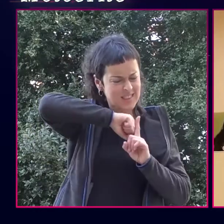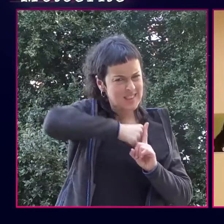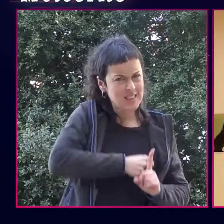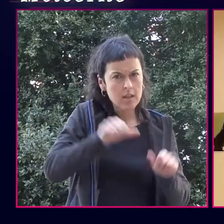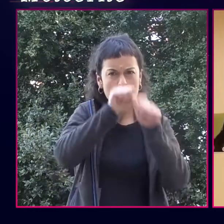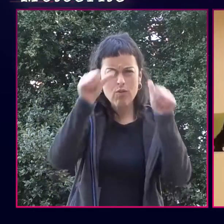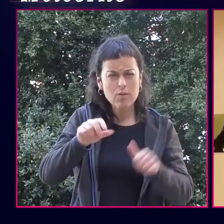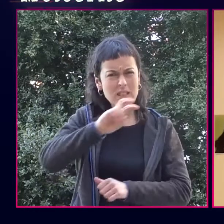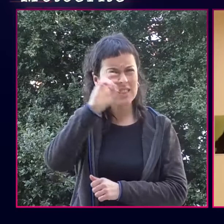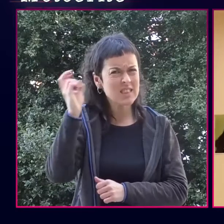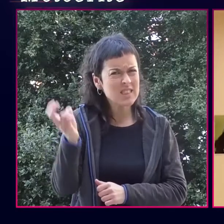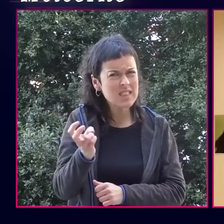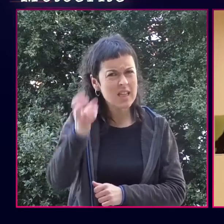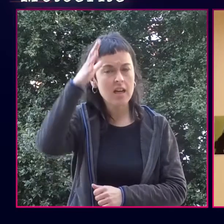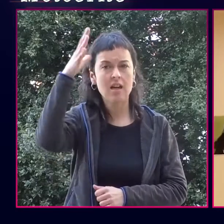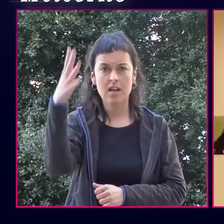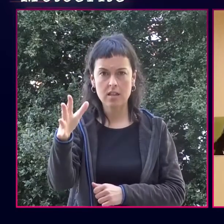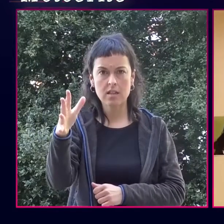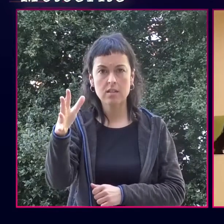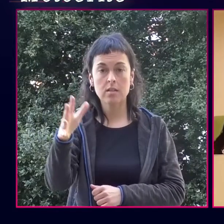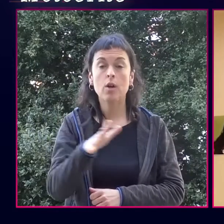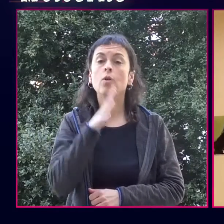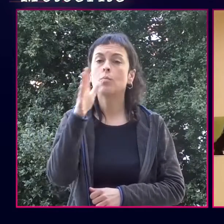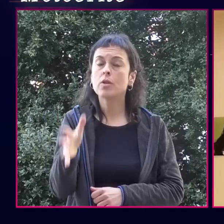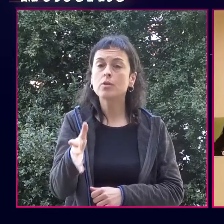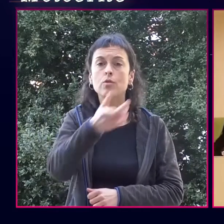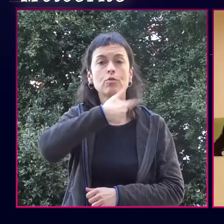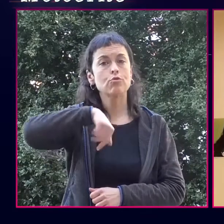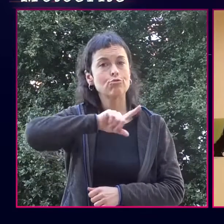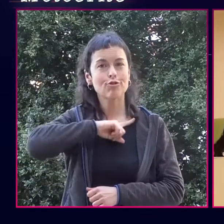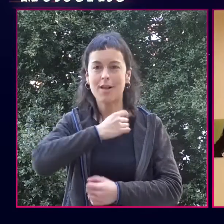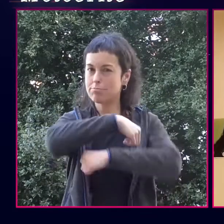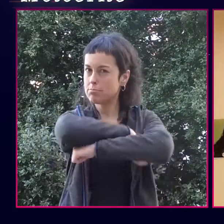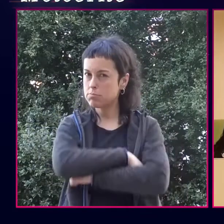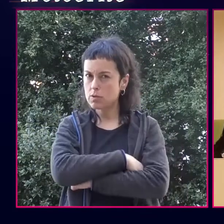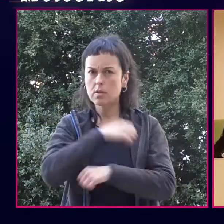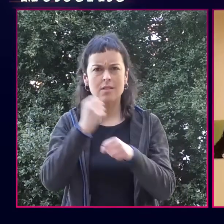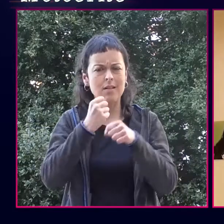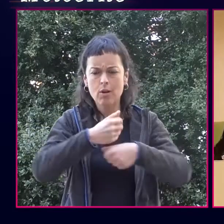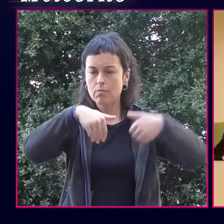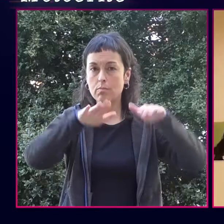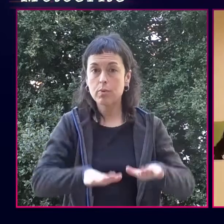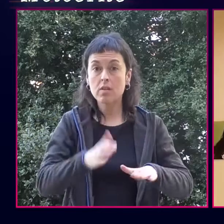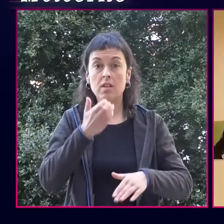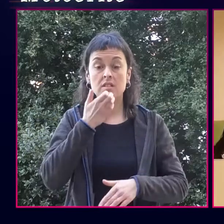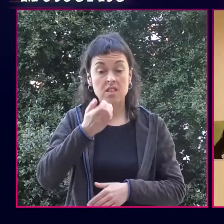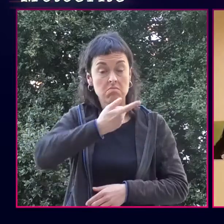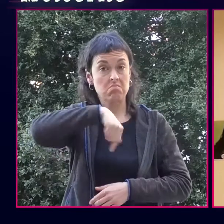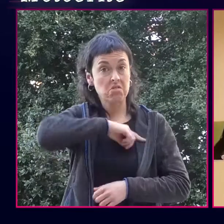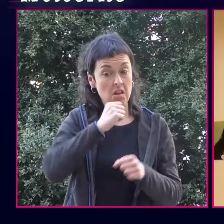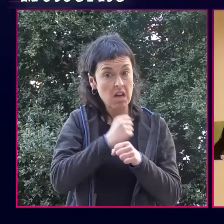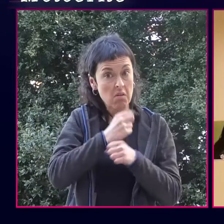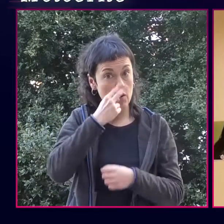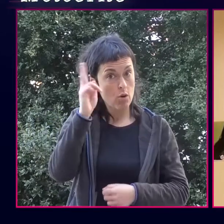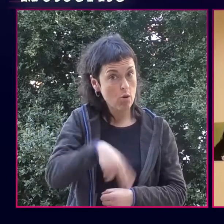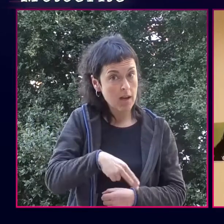fila en este sistema capitalista que nos oprime de mil maneras. Por todo esto nos vamos a plantar, vamos a dejar de